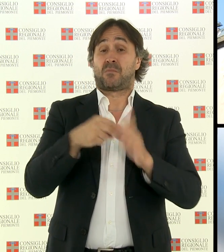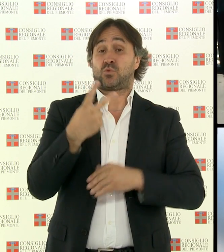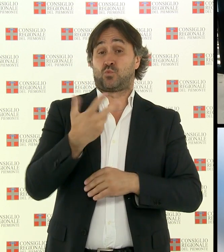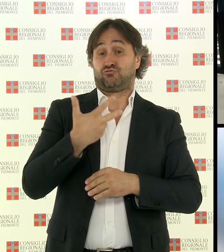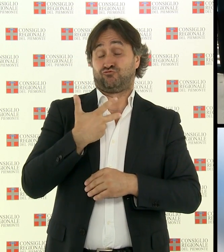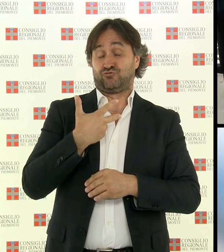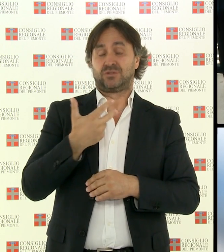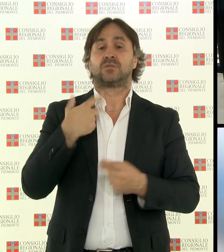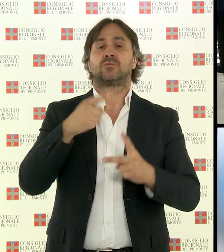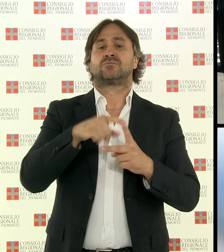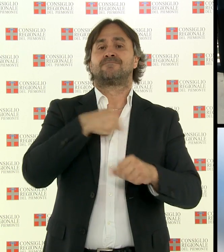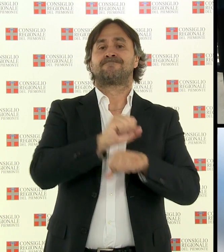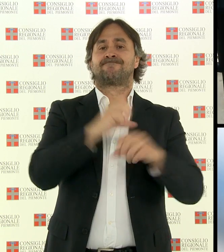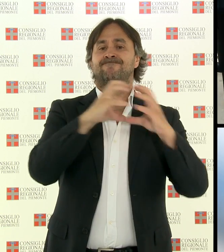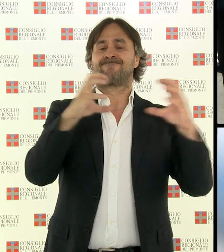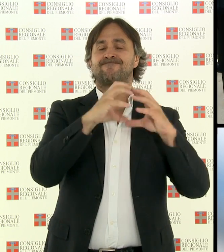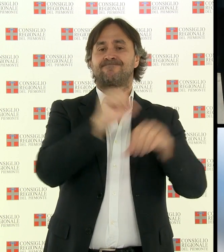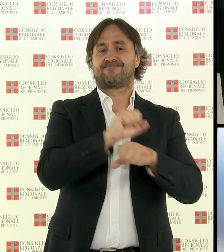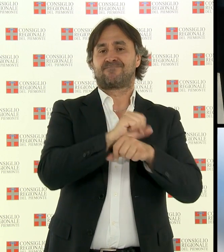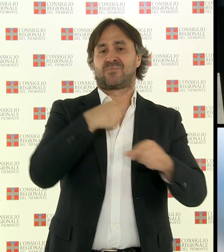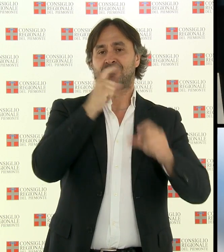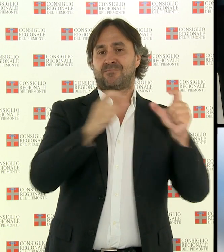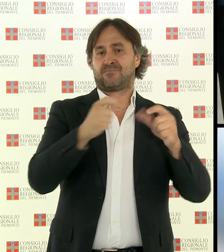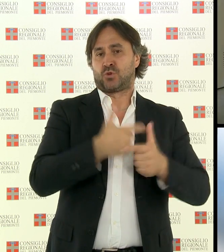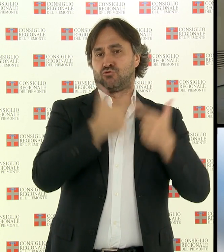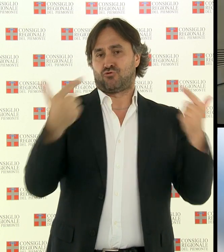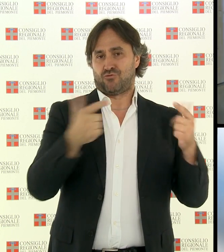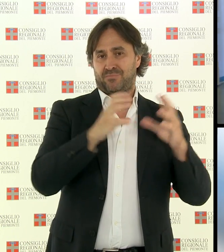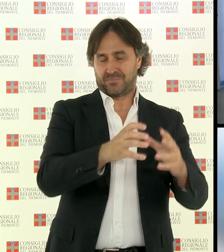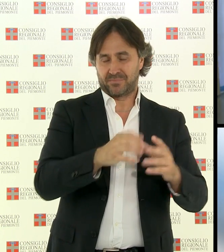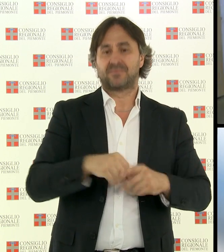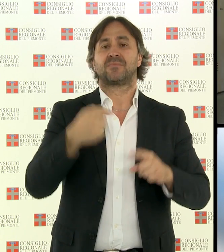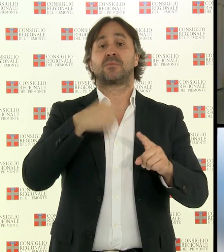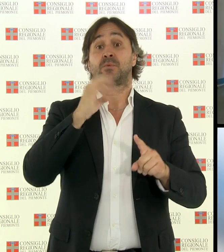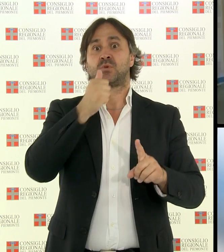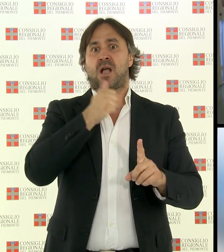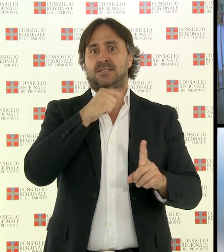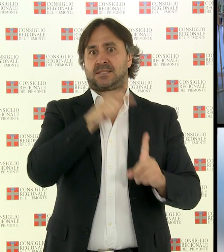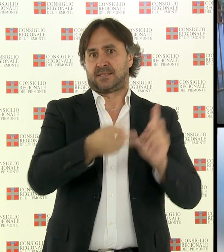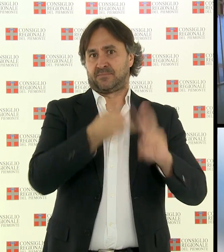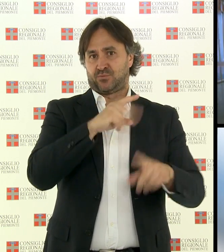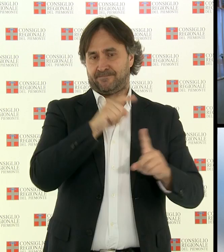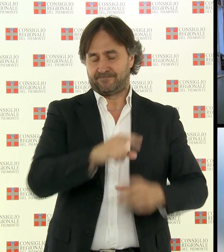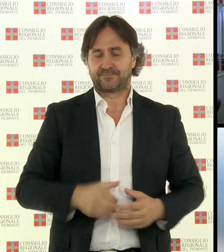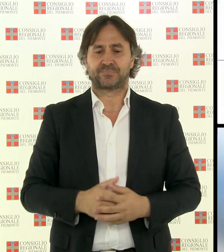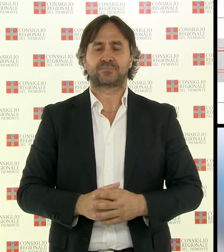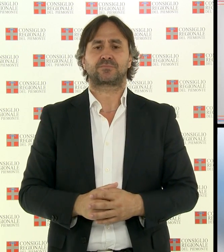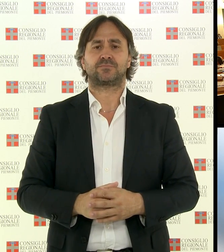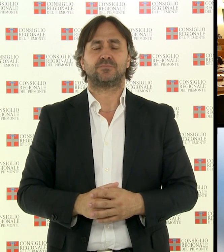quella del sovraffollamento di alcune case di reclusione, in particolare spicca la realtà di Asti.